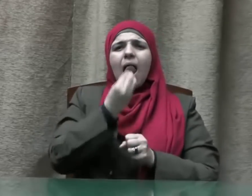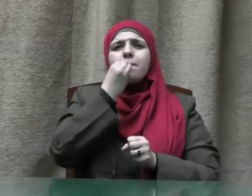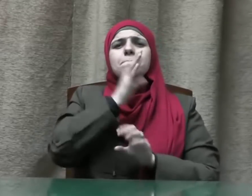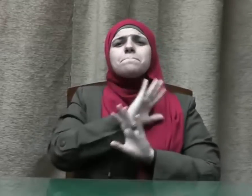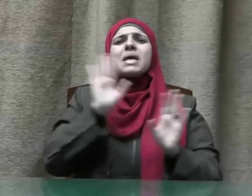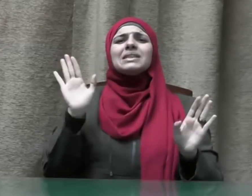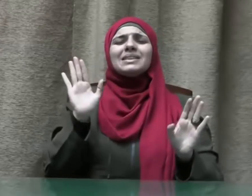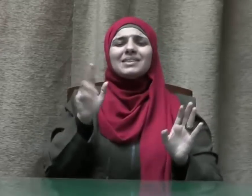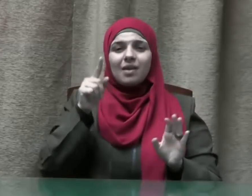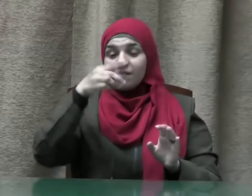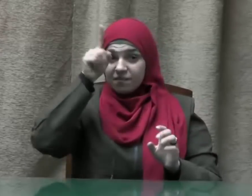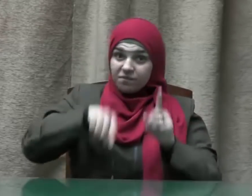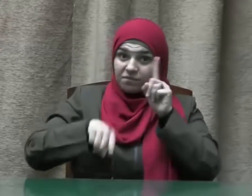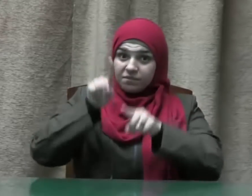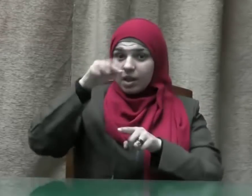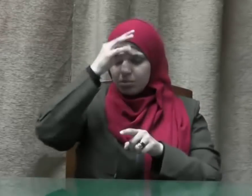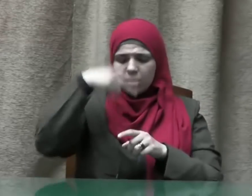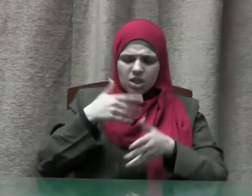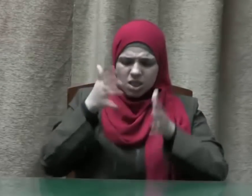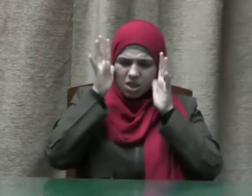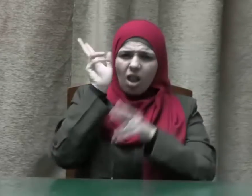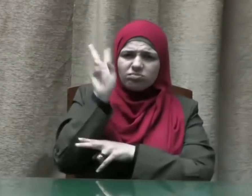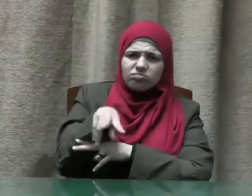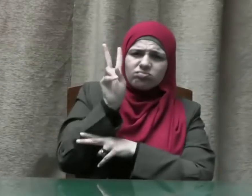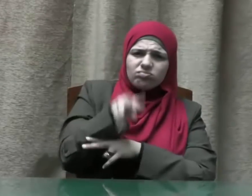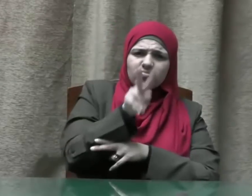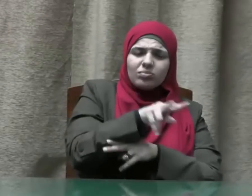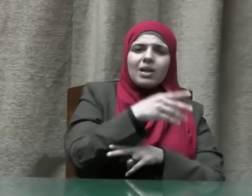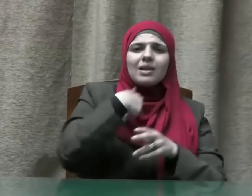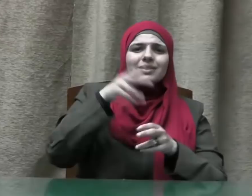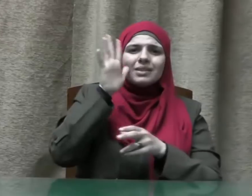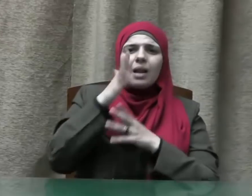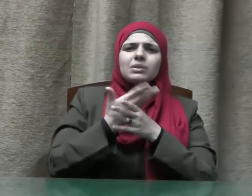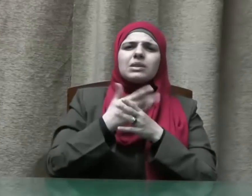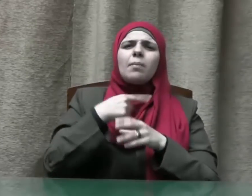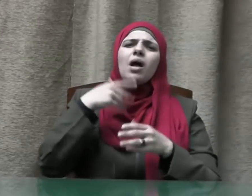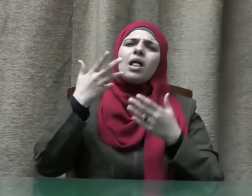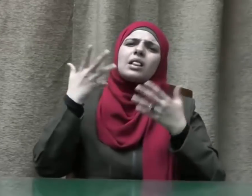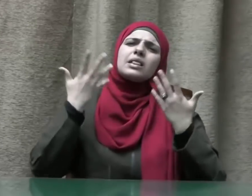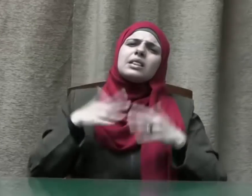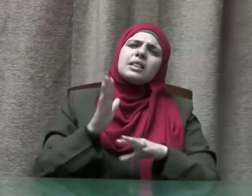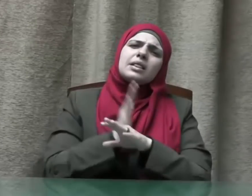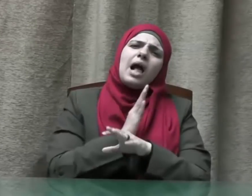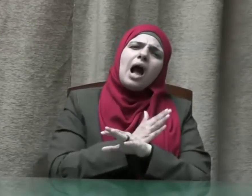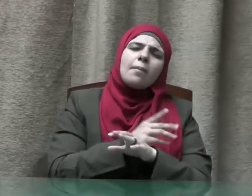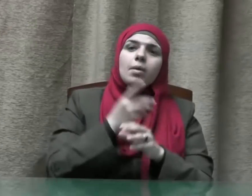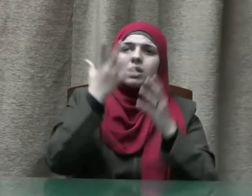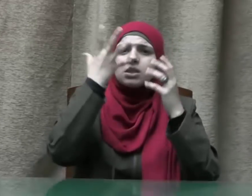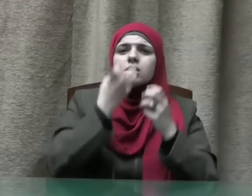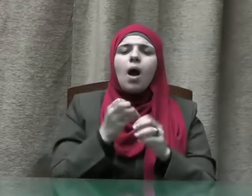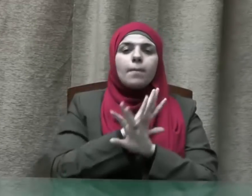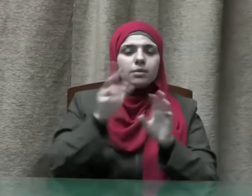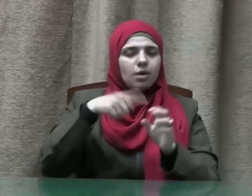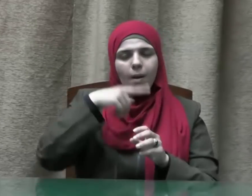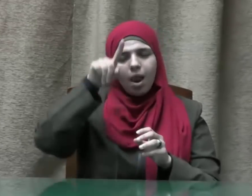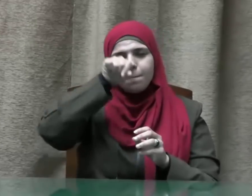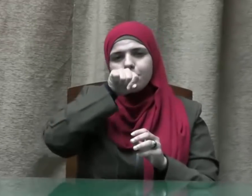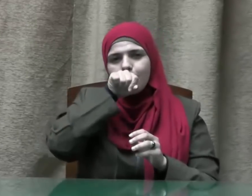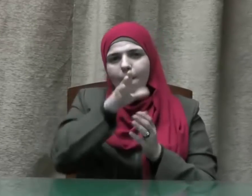قائم ليس له من قيامه إلا التعب والسهر وقد أخبر النبي صلى الله عليه